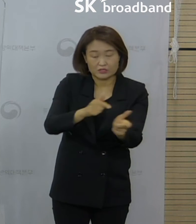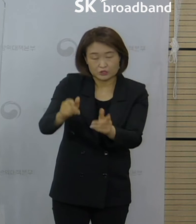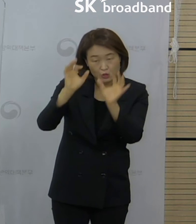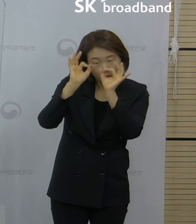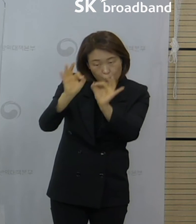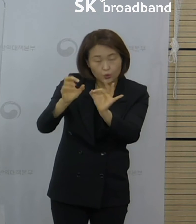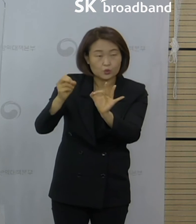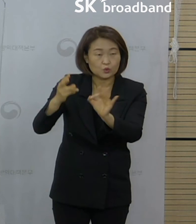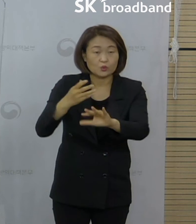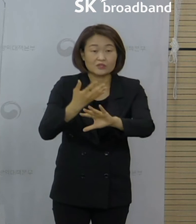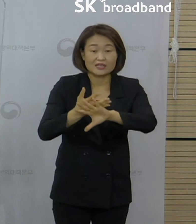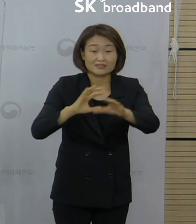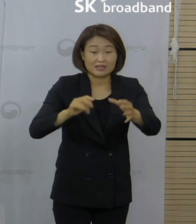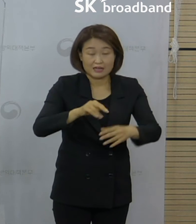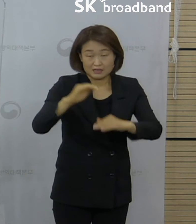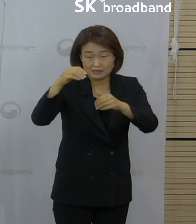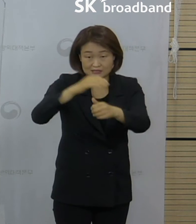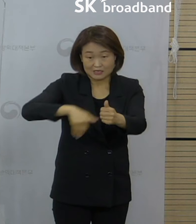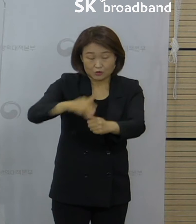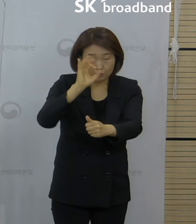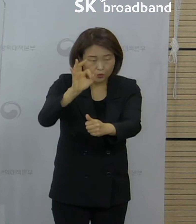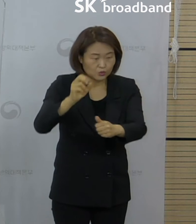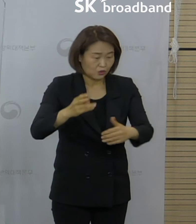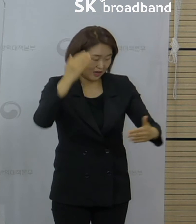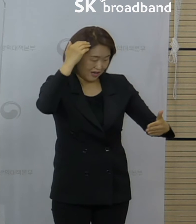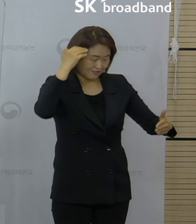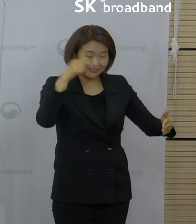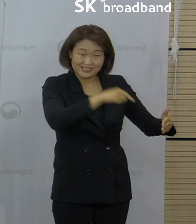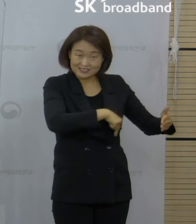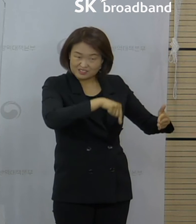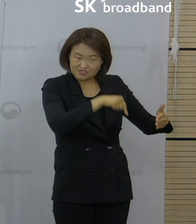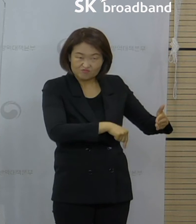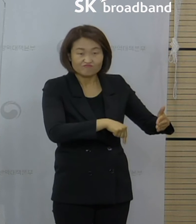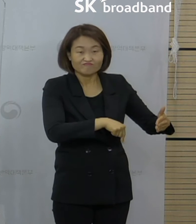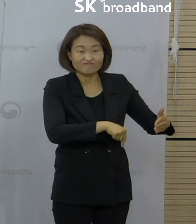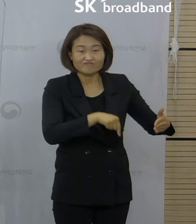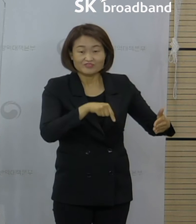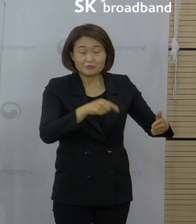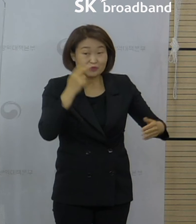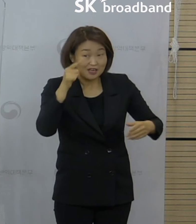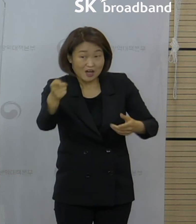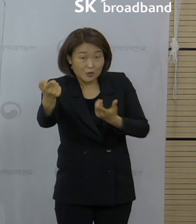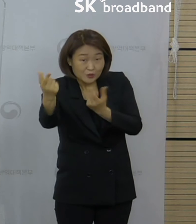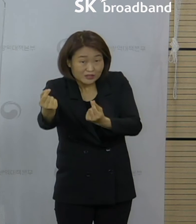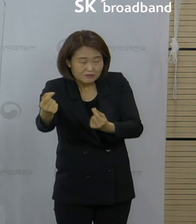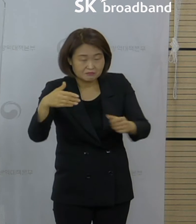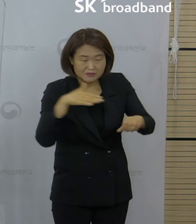해외에서 또 국내에서는 아직은 허가된 것이 없는 것으로 파악하고 있으나